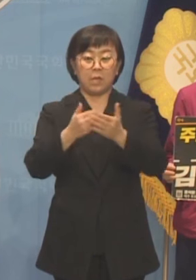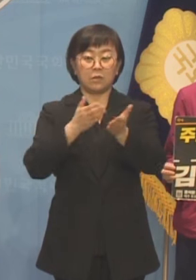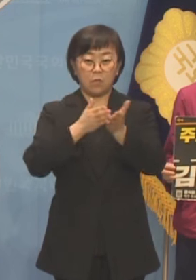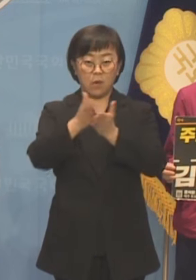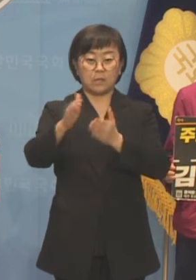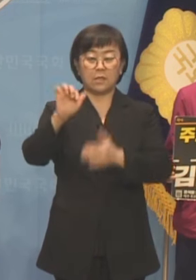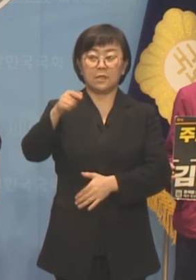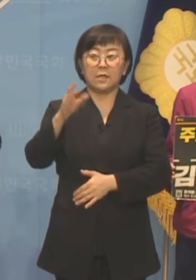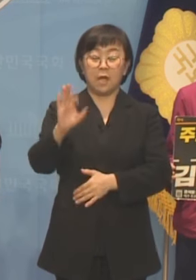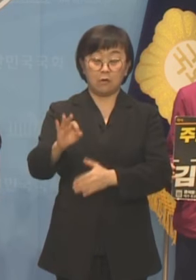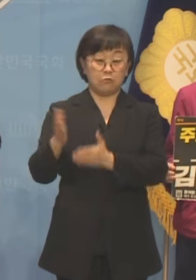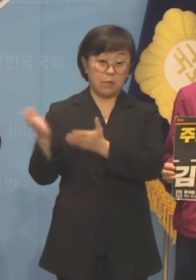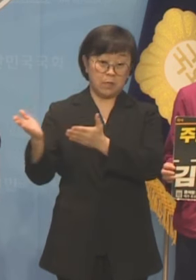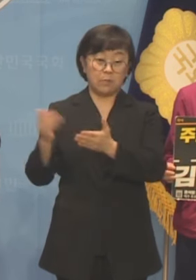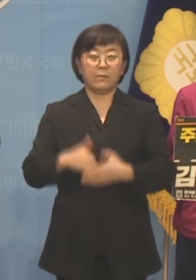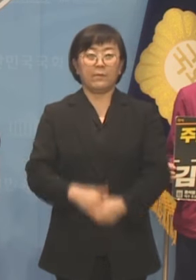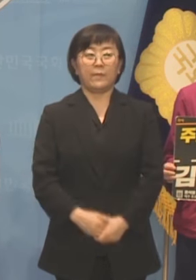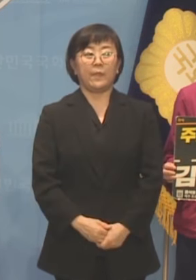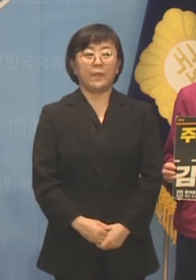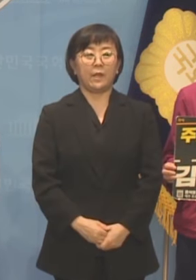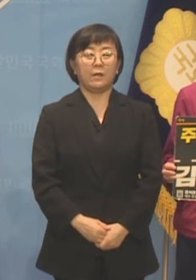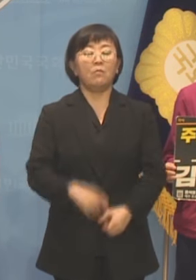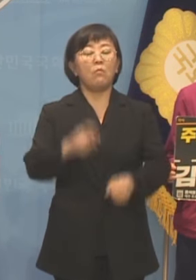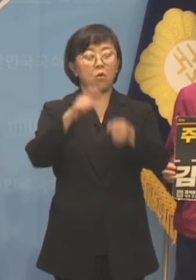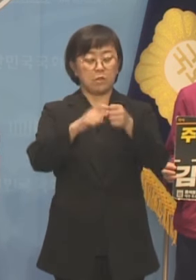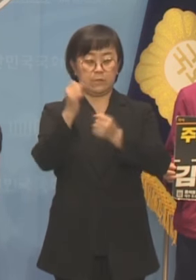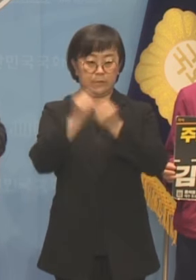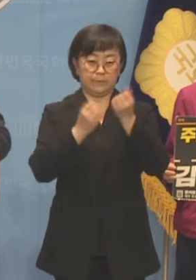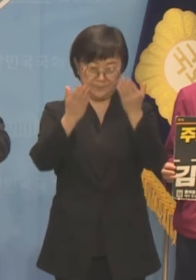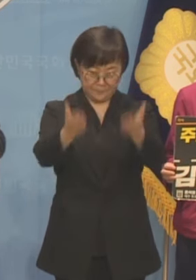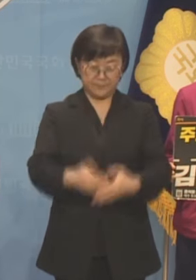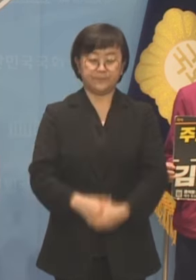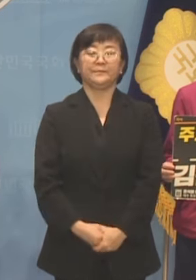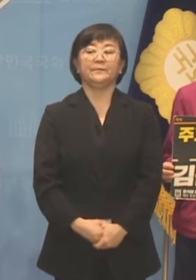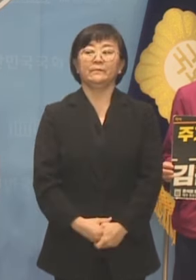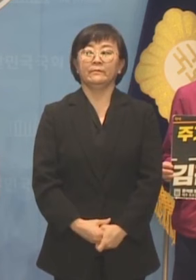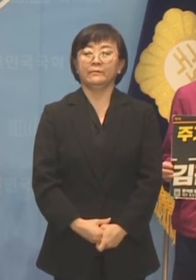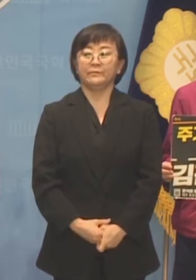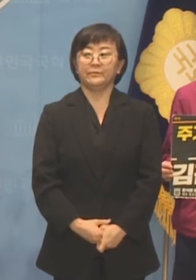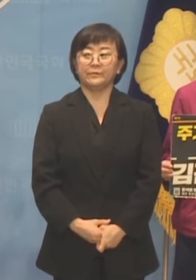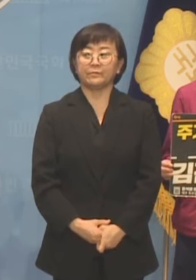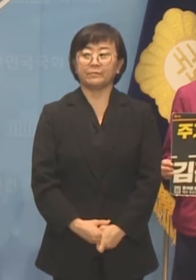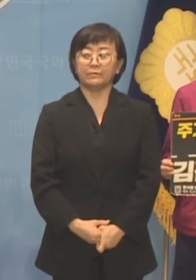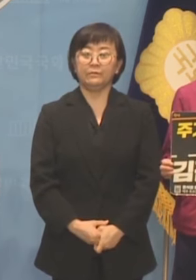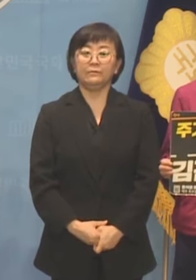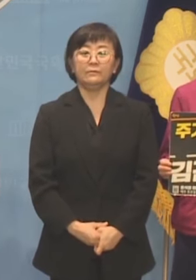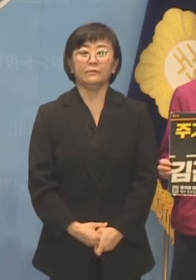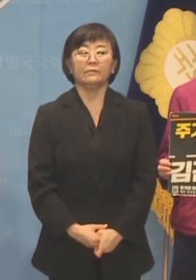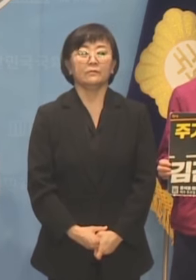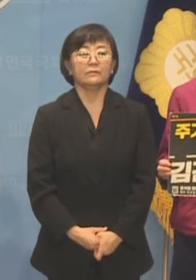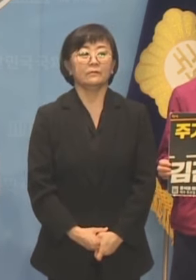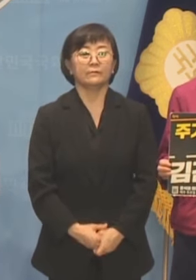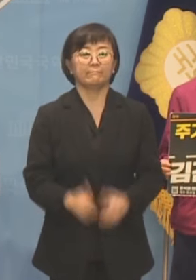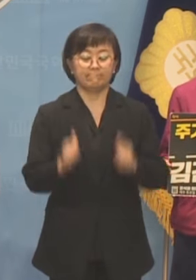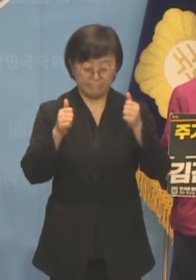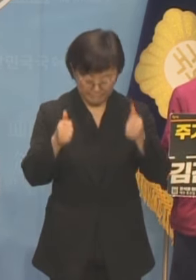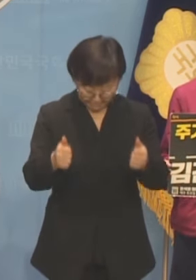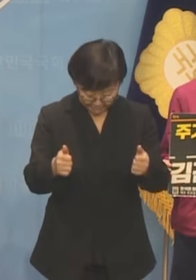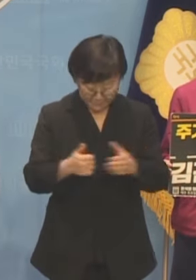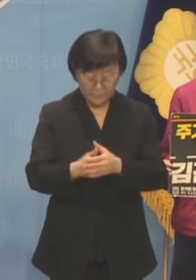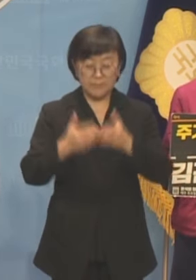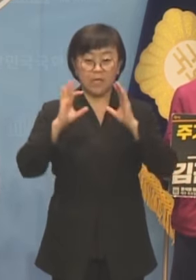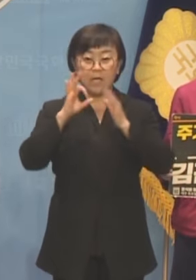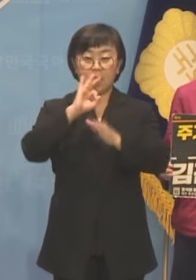강독고 님께서 취지 말씀해 주도록 하겠습니다 인사드리겠습니다